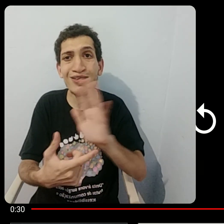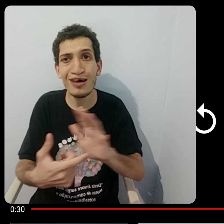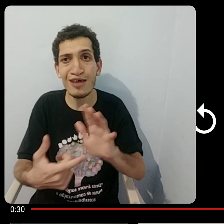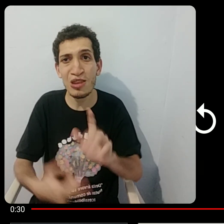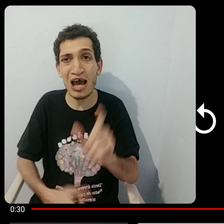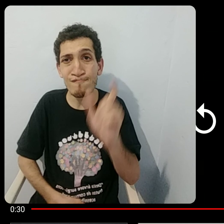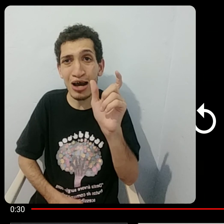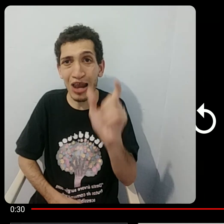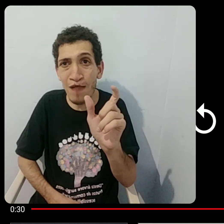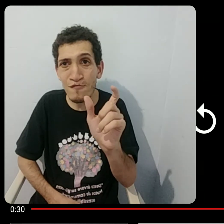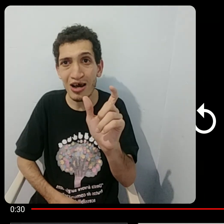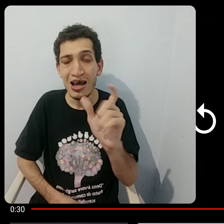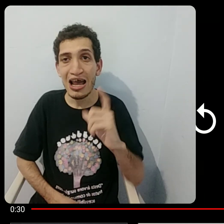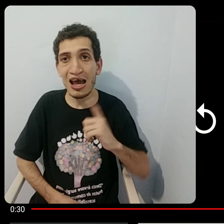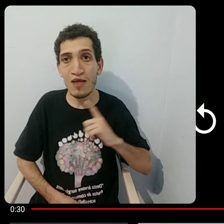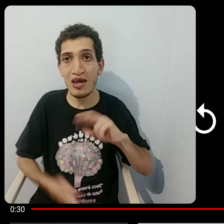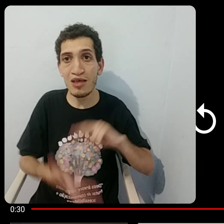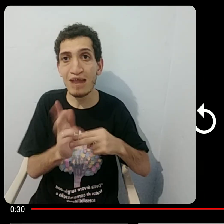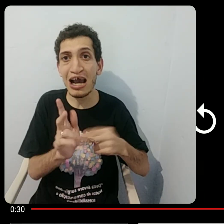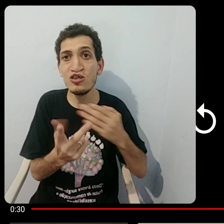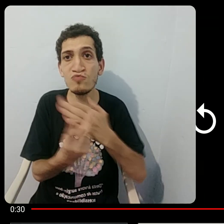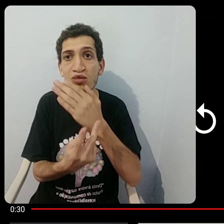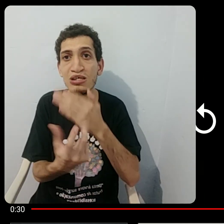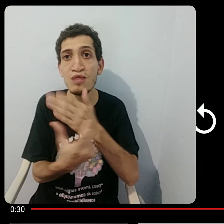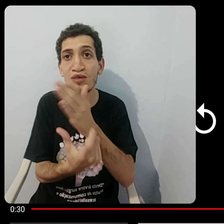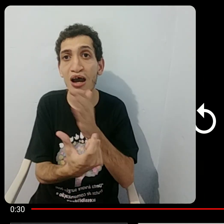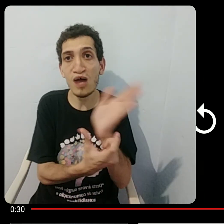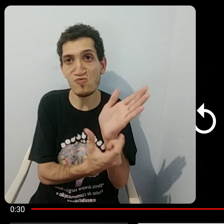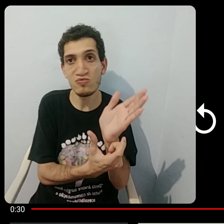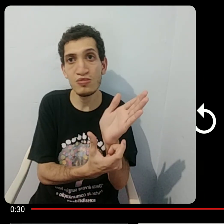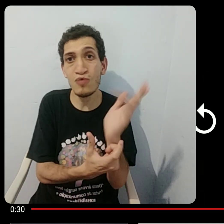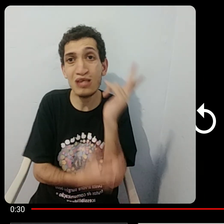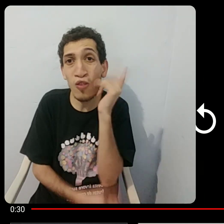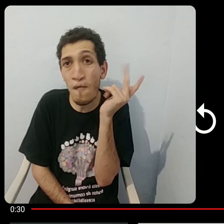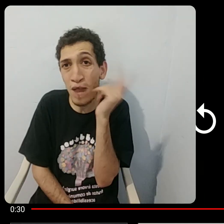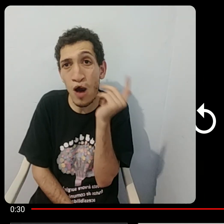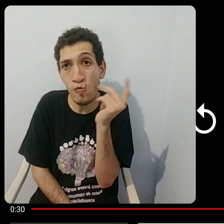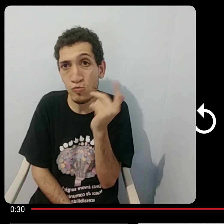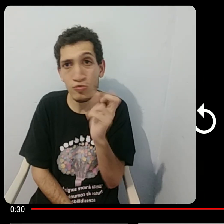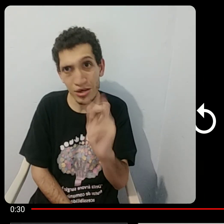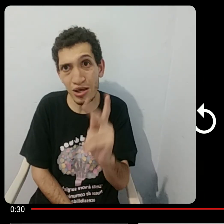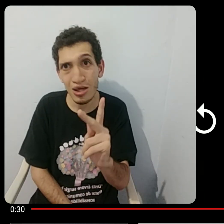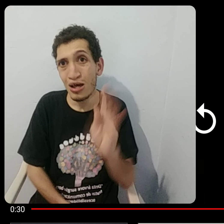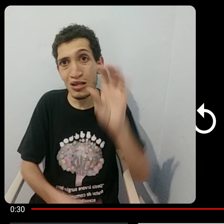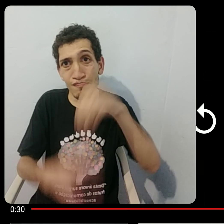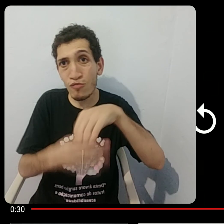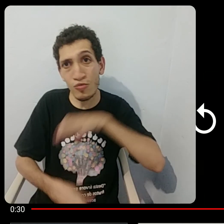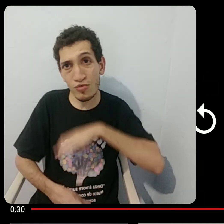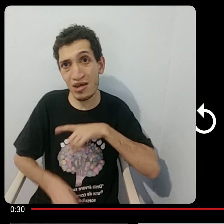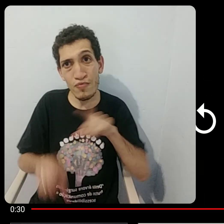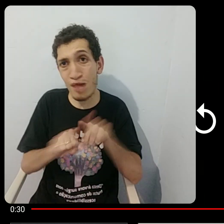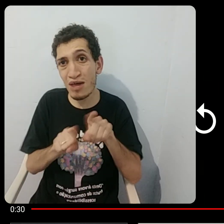polissemia. Quando a palavra ela tem mais de um significado. Então, isso é normal. Ok? Em português